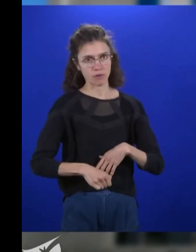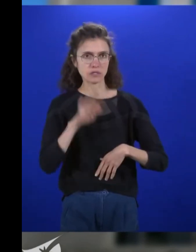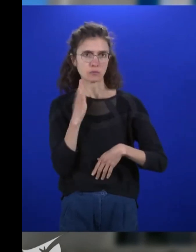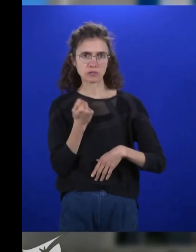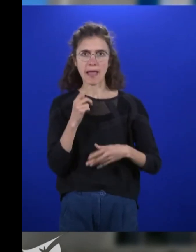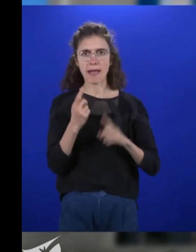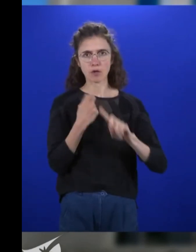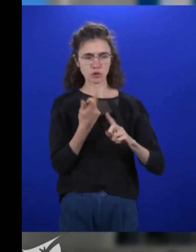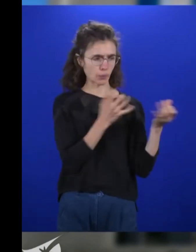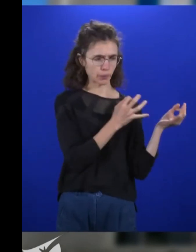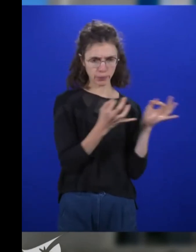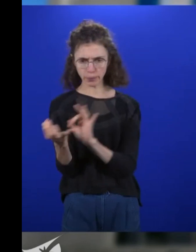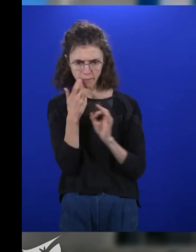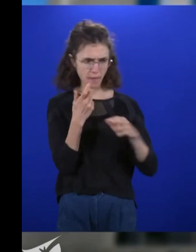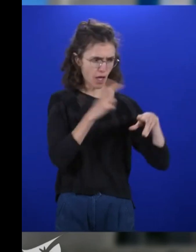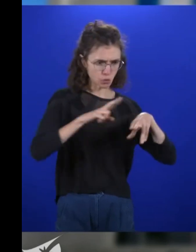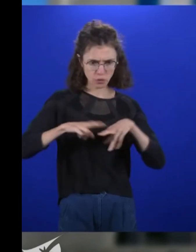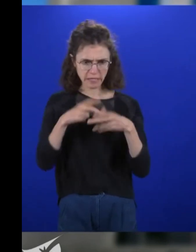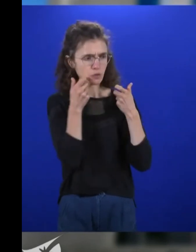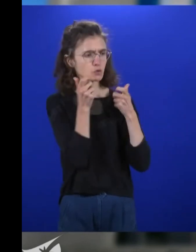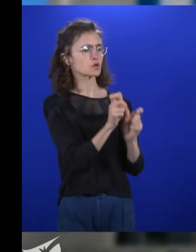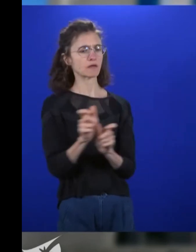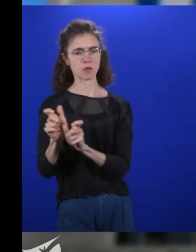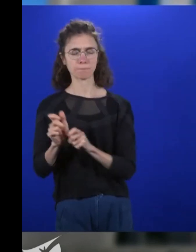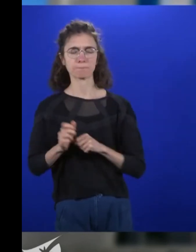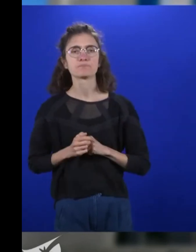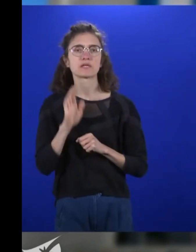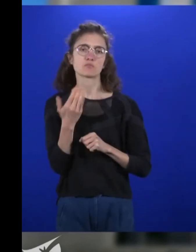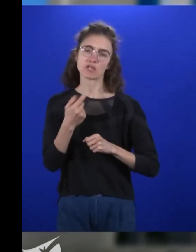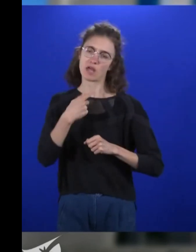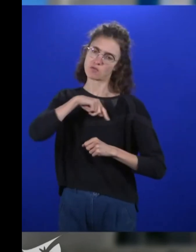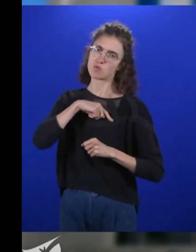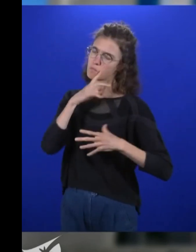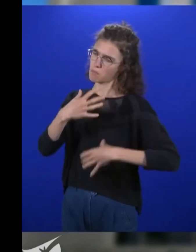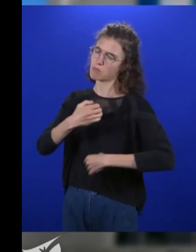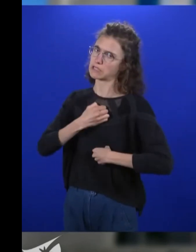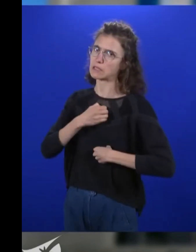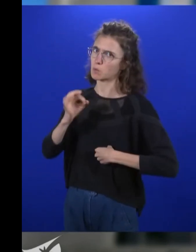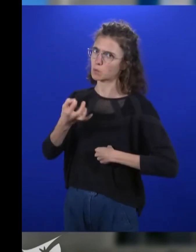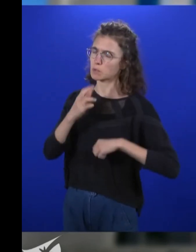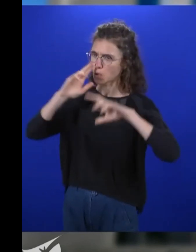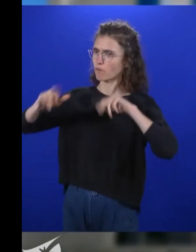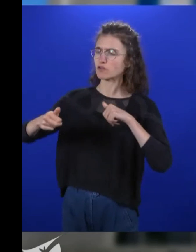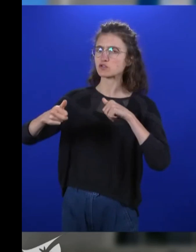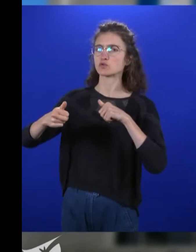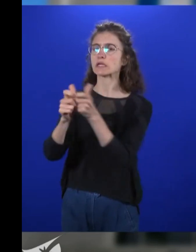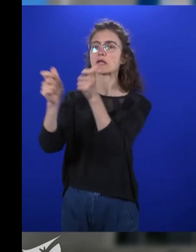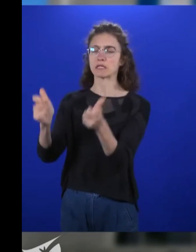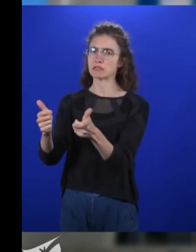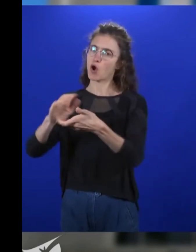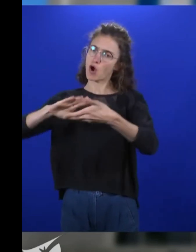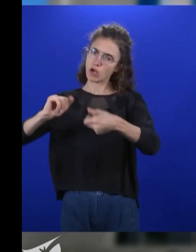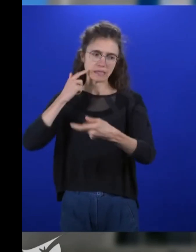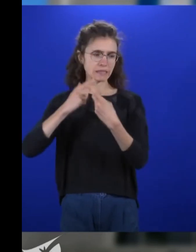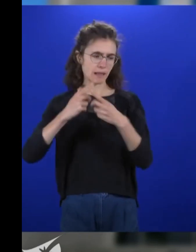pourquoi nous approuvons cette délibération et la convention qui délègue à l'établissement public Loire la gestion des digues d'intérêt stratégique pour